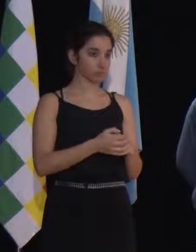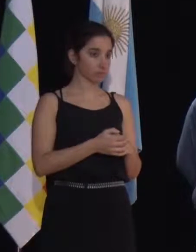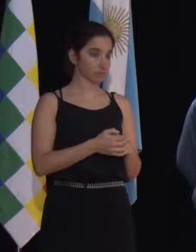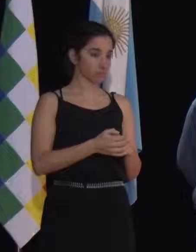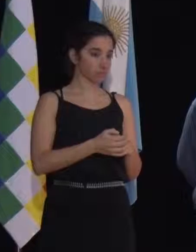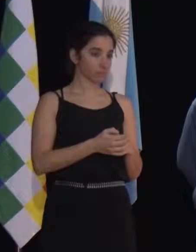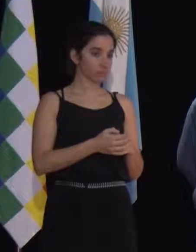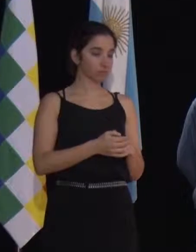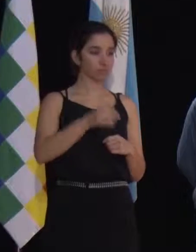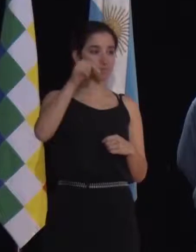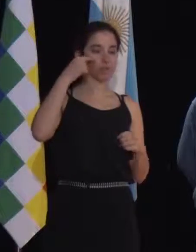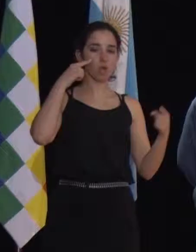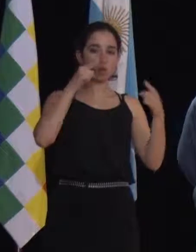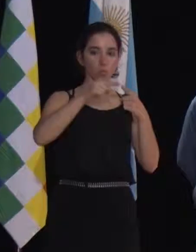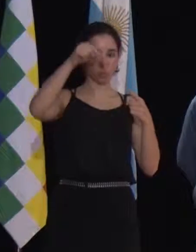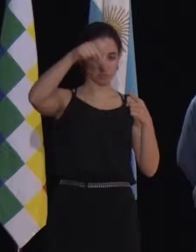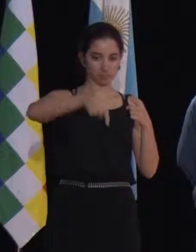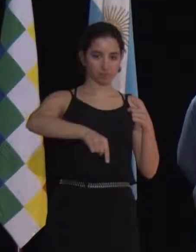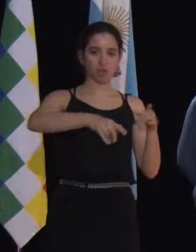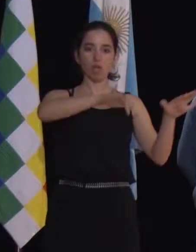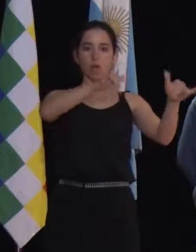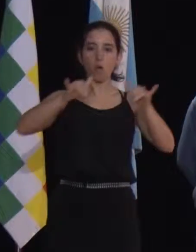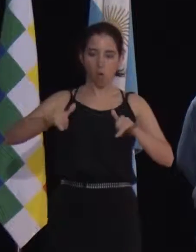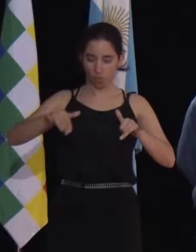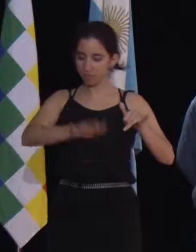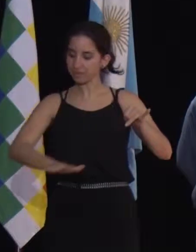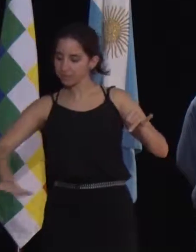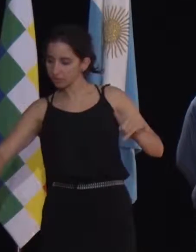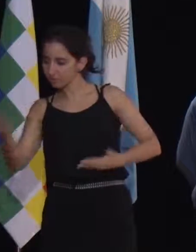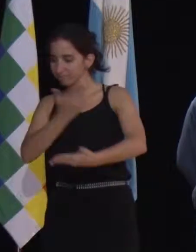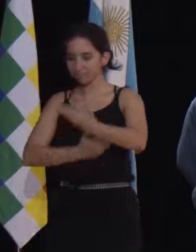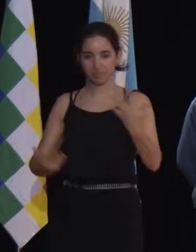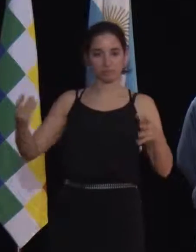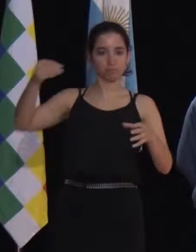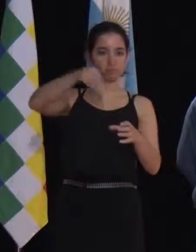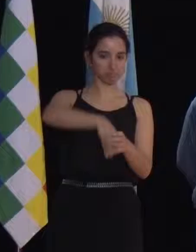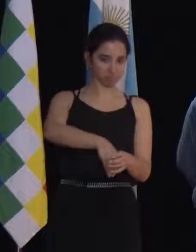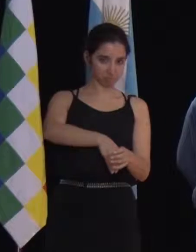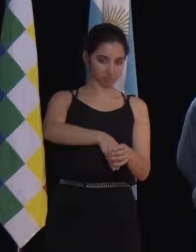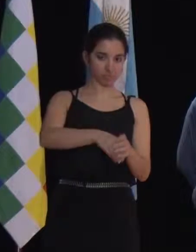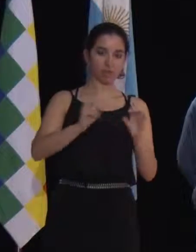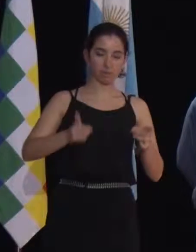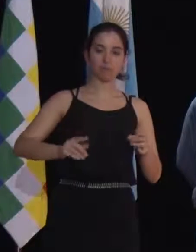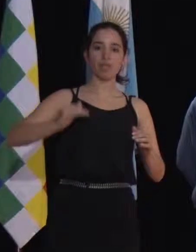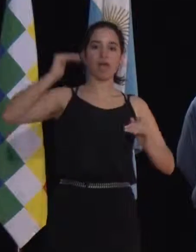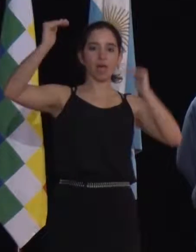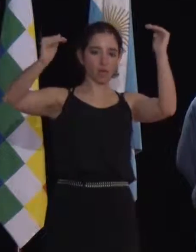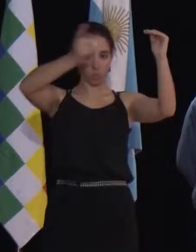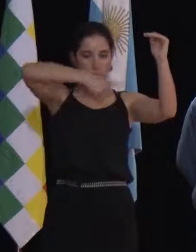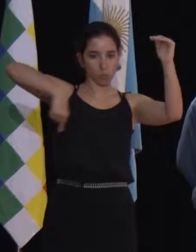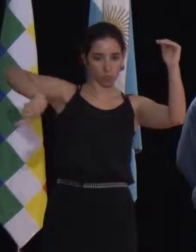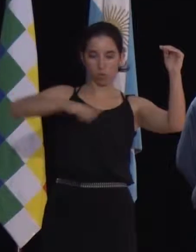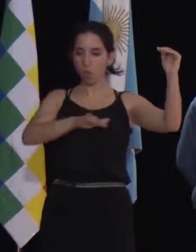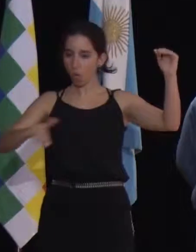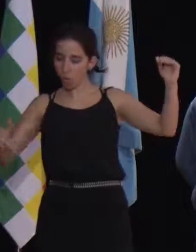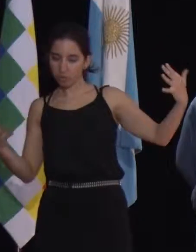y más que todo integrar a los jóvenes con los niños más más chicos y con la gente adulta del pueblo digamos ya que no hay